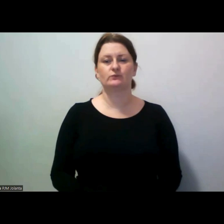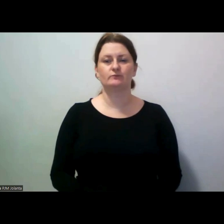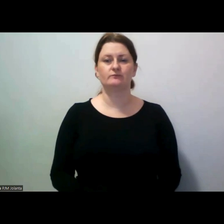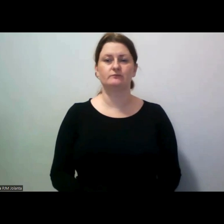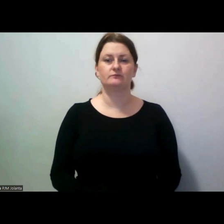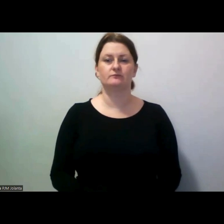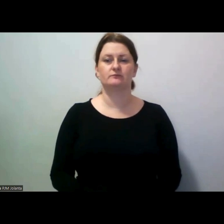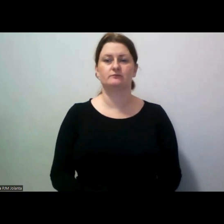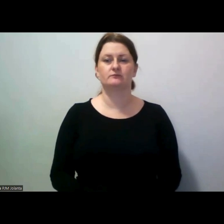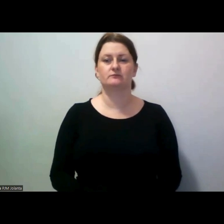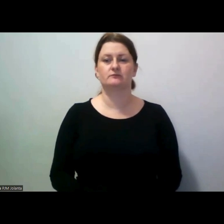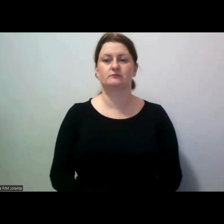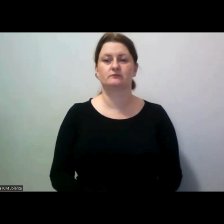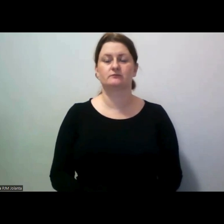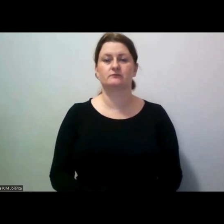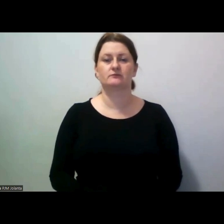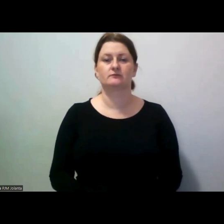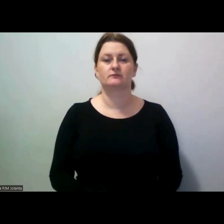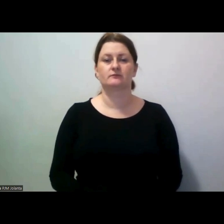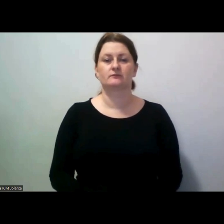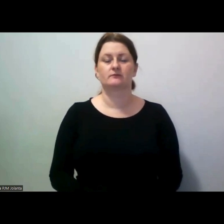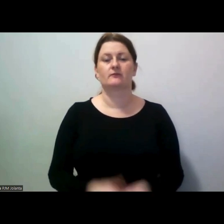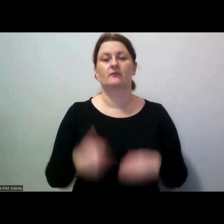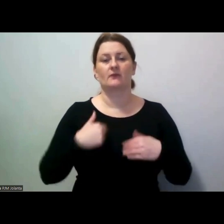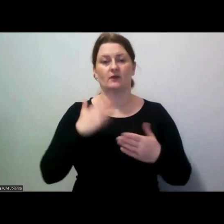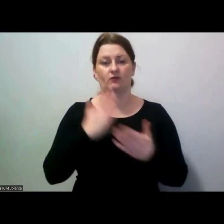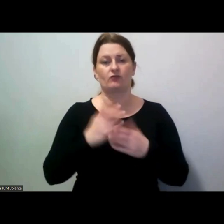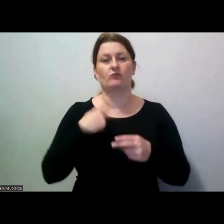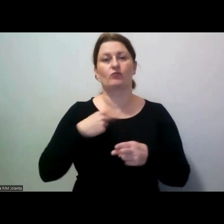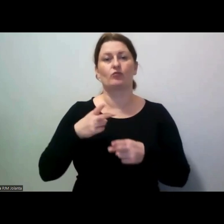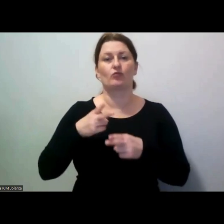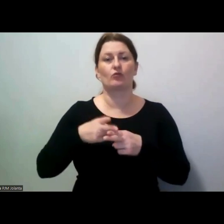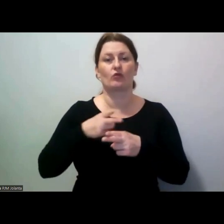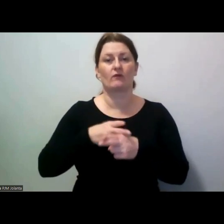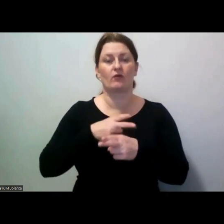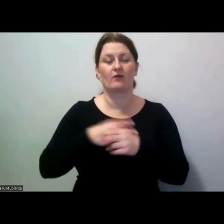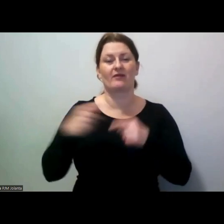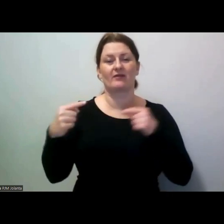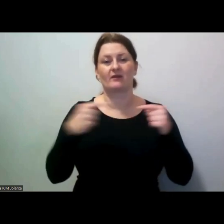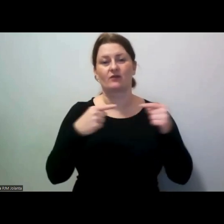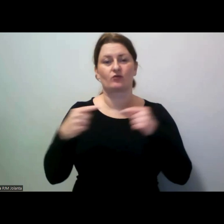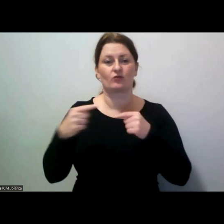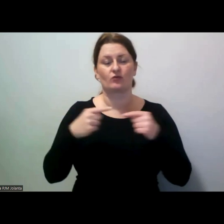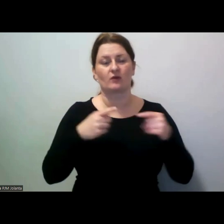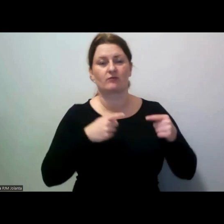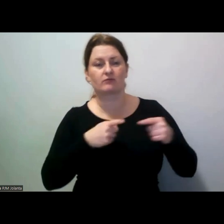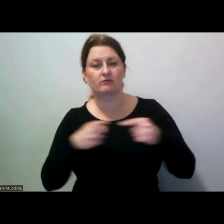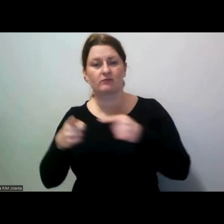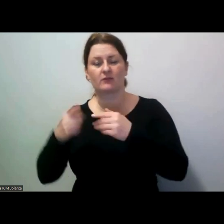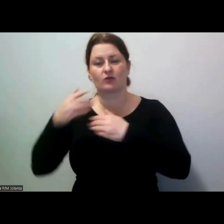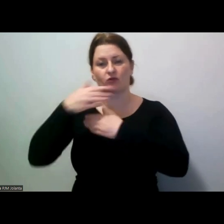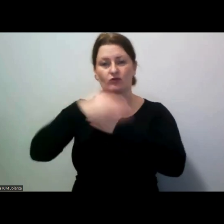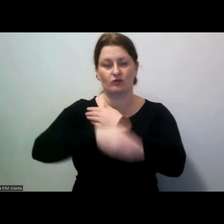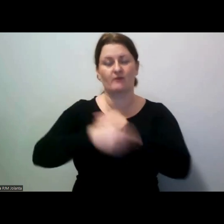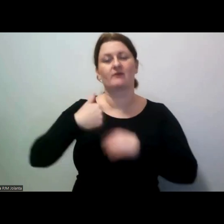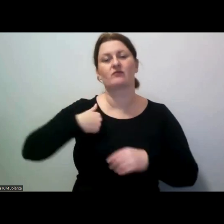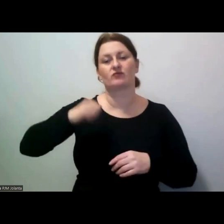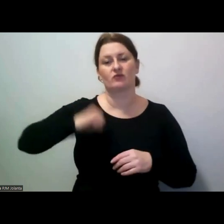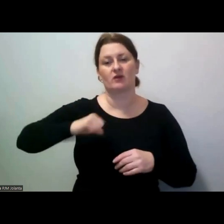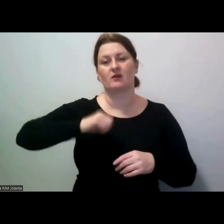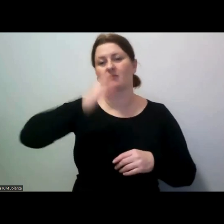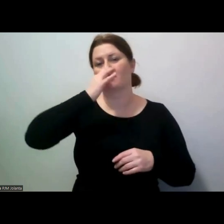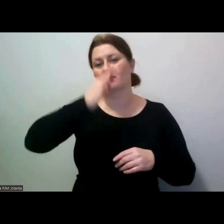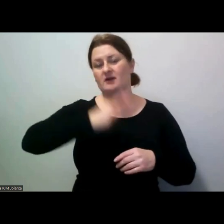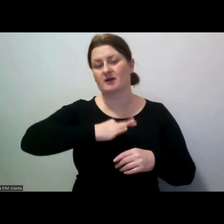To też tak, ja już będę powoli tą naszą dyskusję gdzieś kierowała ku końcowi, chociaż oczywiście czekam też na